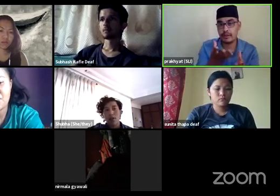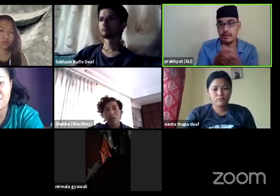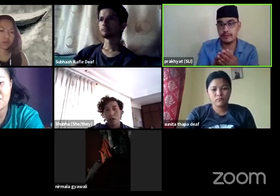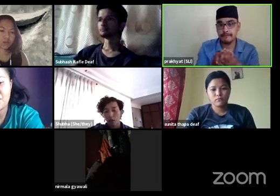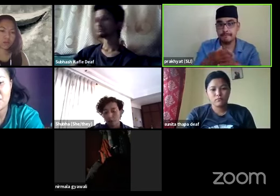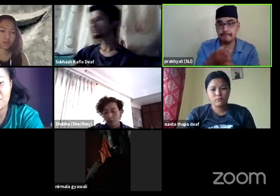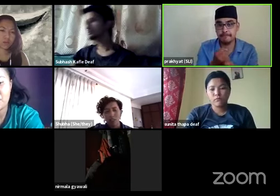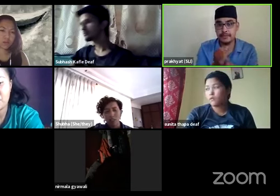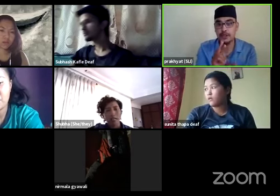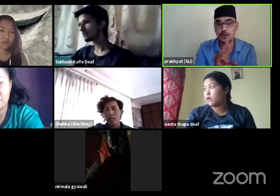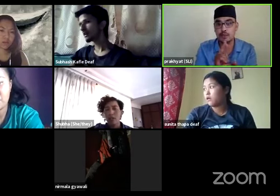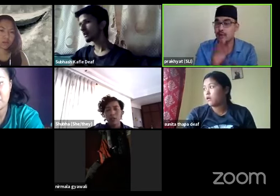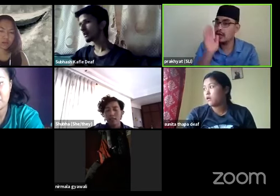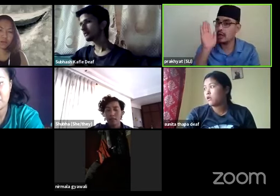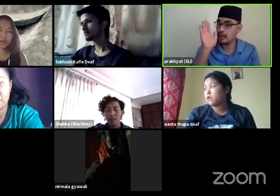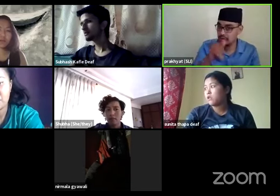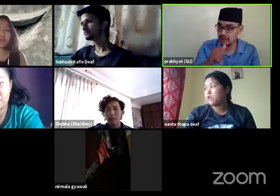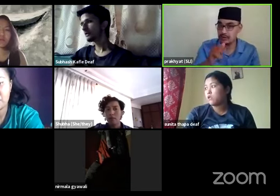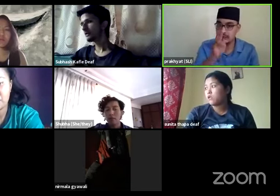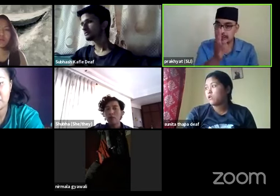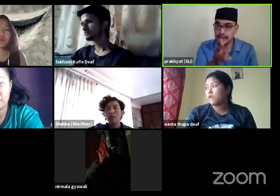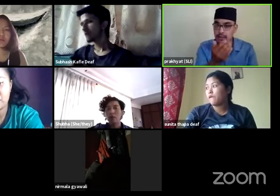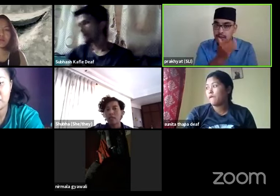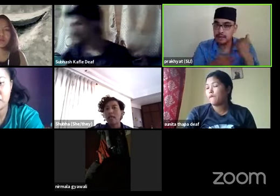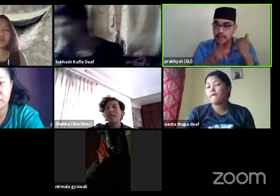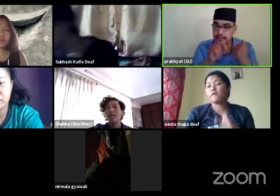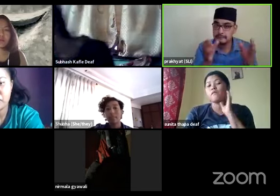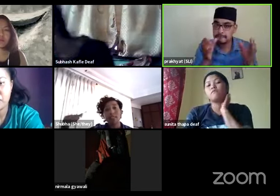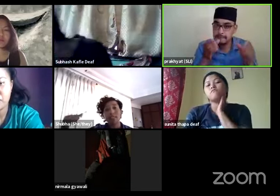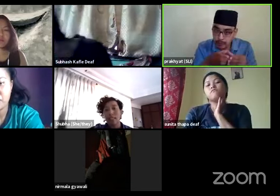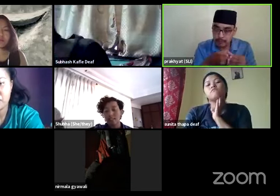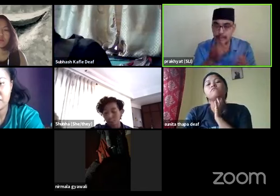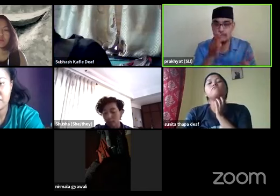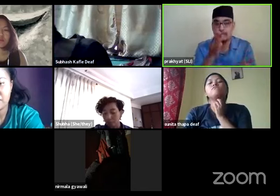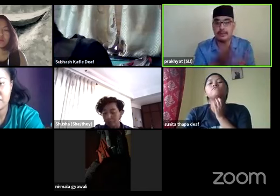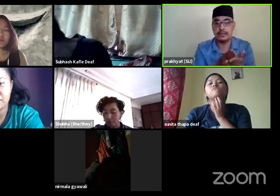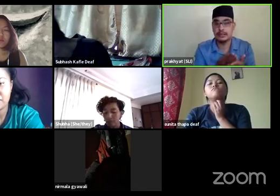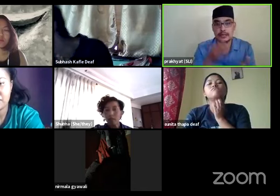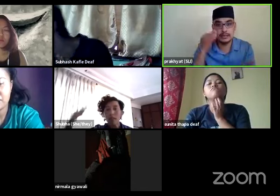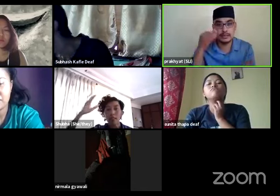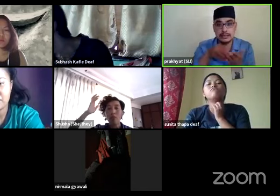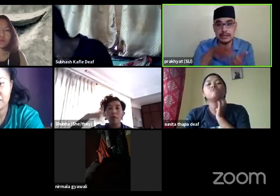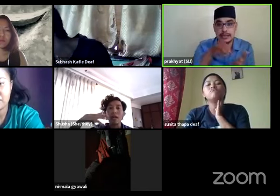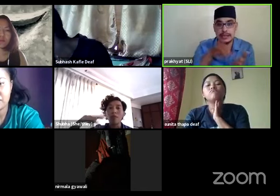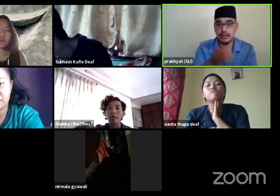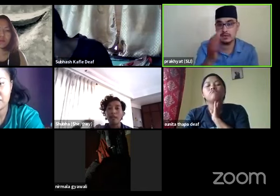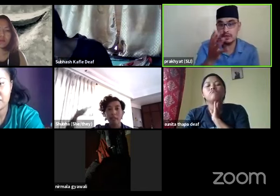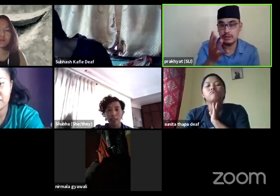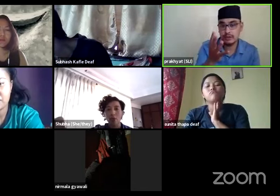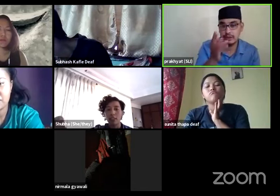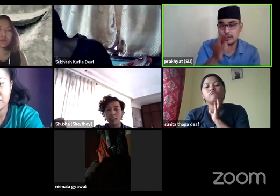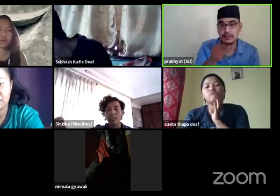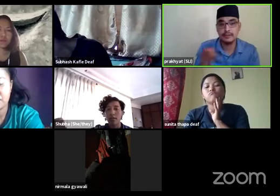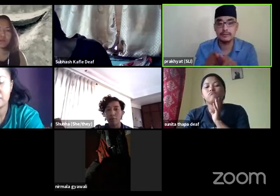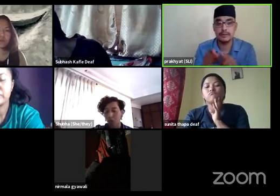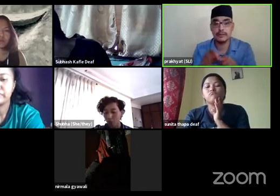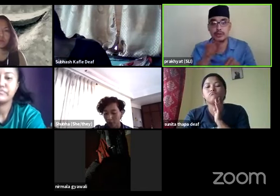रिपोर्ट तर त्यसमा ठ्याक्क अपाङ्गता भएको समुदायलाई मात्रै चाहिँ केन्द्रित छैन त्यसमा नभएको भएरै अनि यो